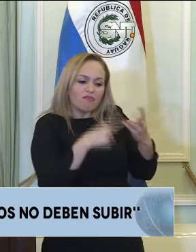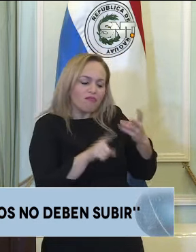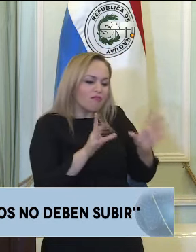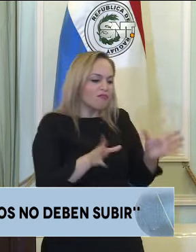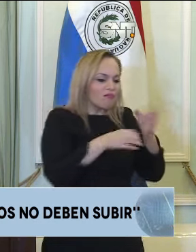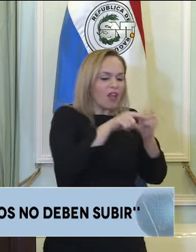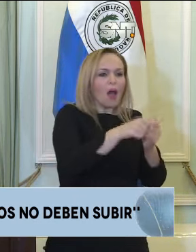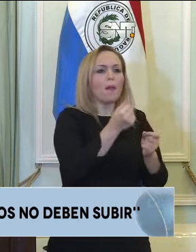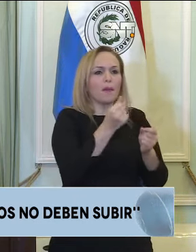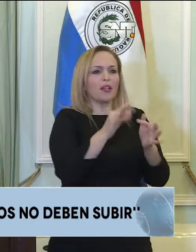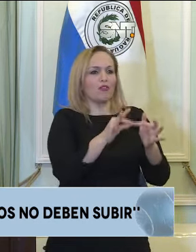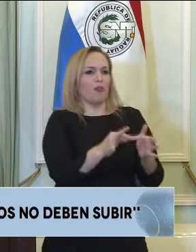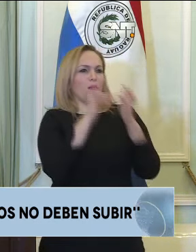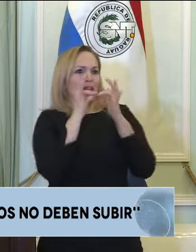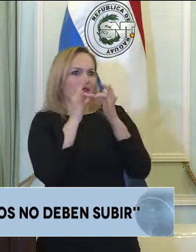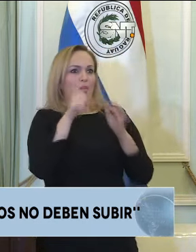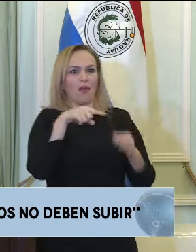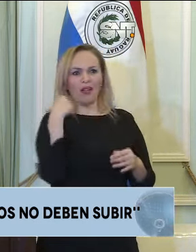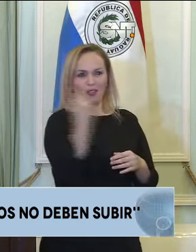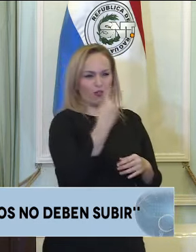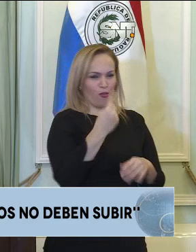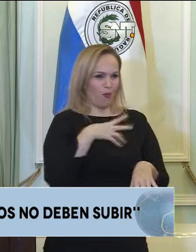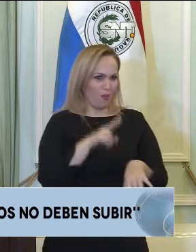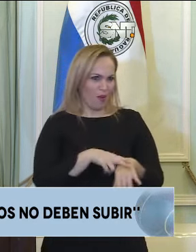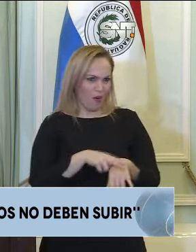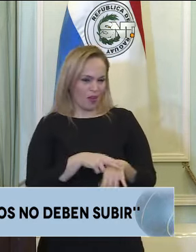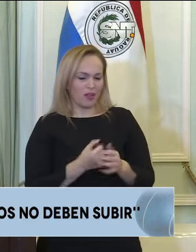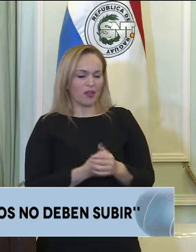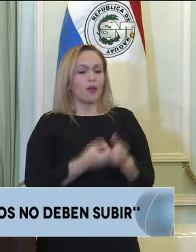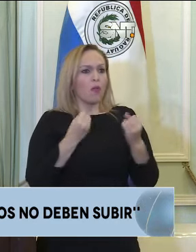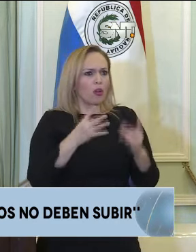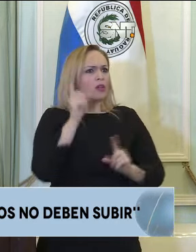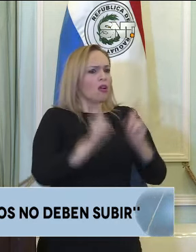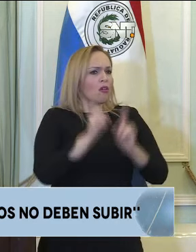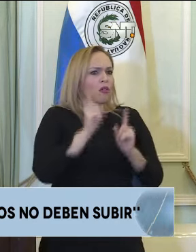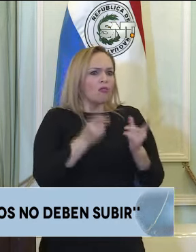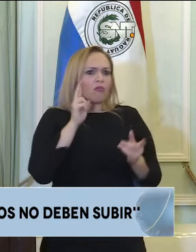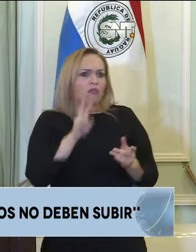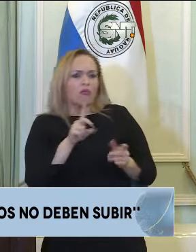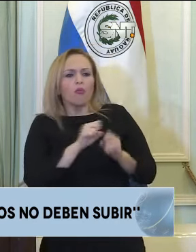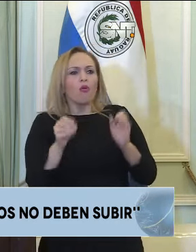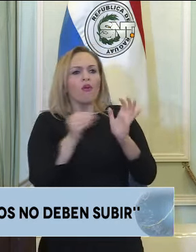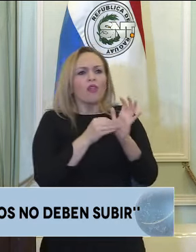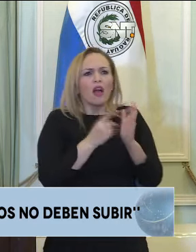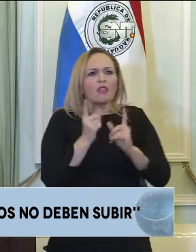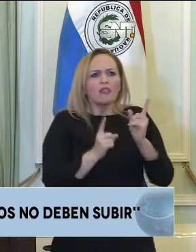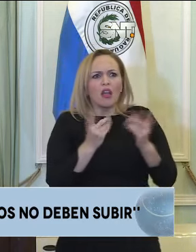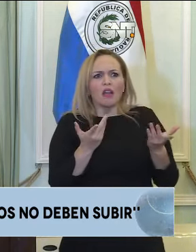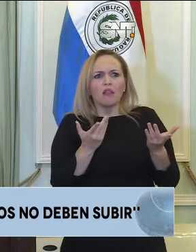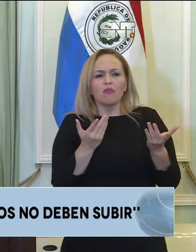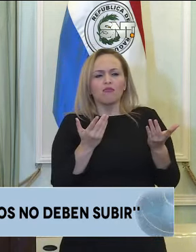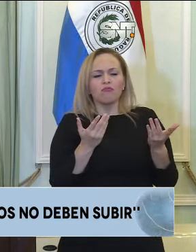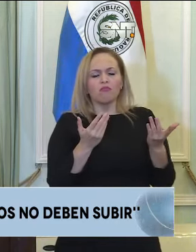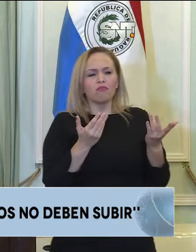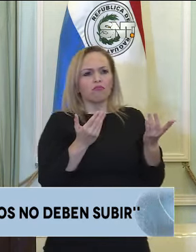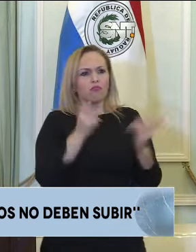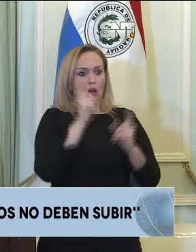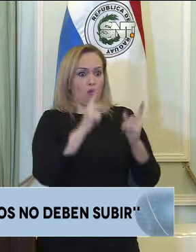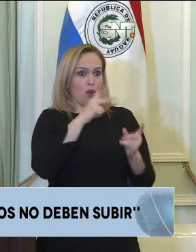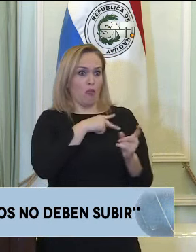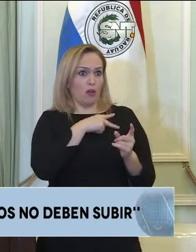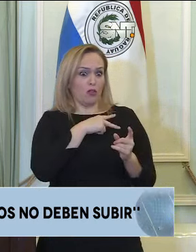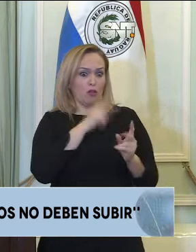seguir monitoreando, esto es muy amplio, esto es en todo el país, y obviamente hay conductas que sí, hay conductas que puedan ser reprochables para, desde